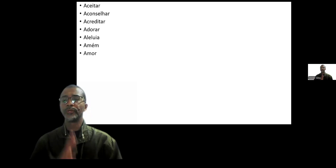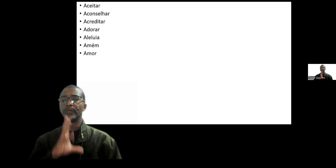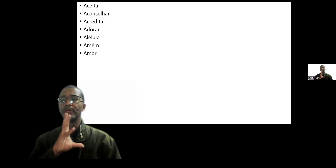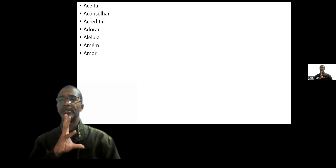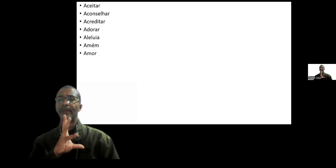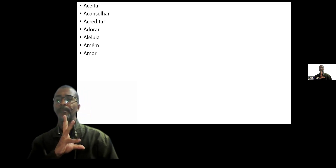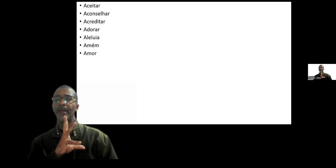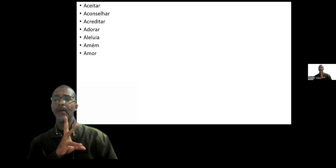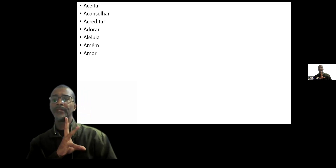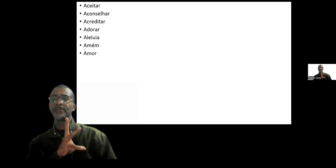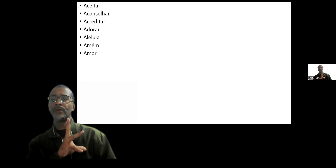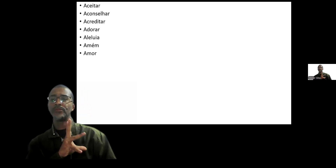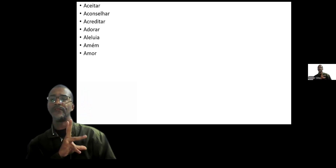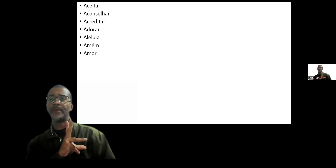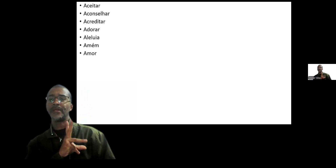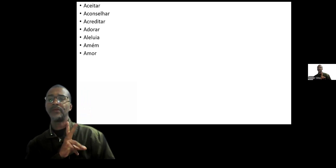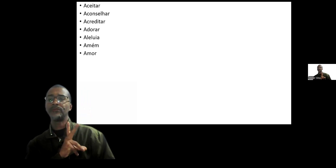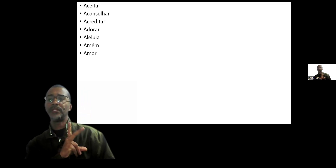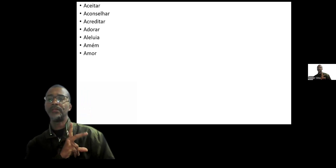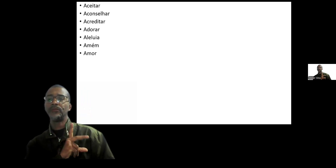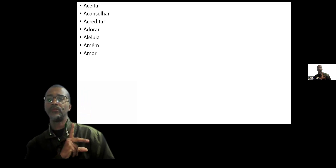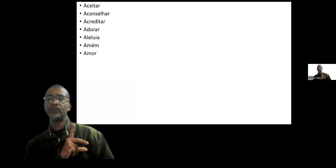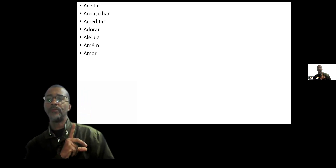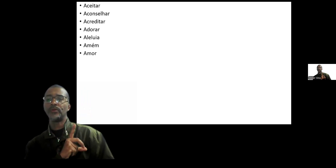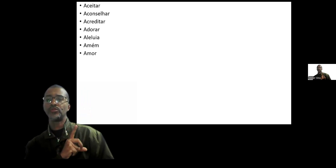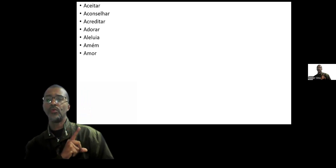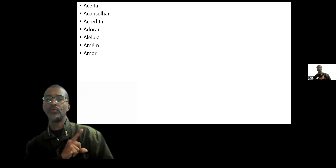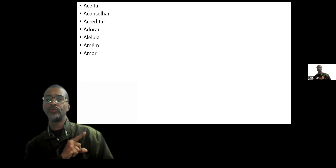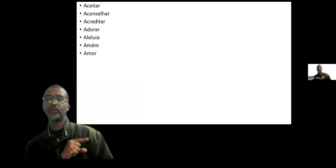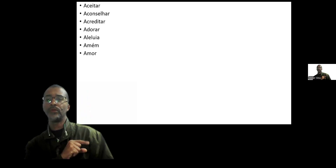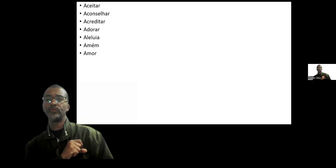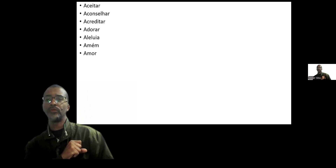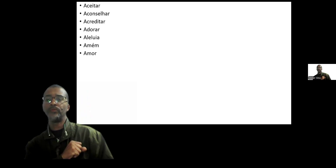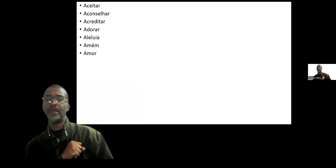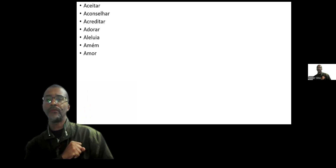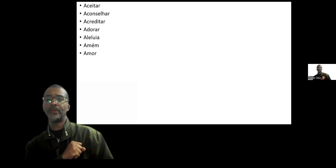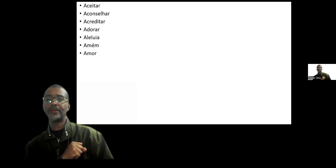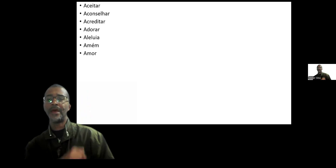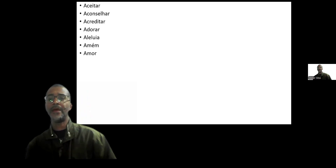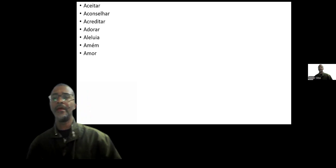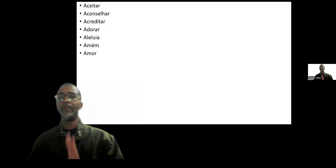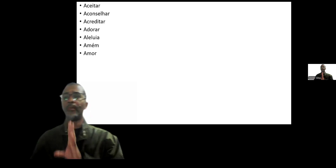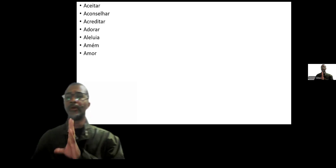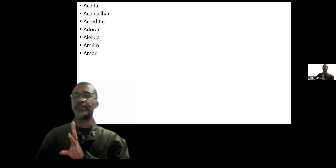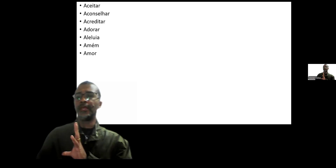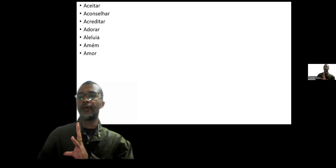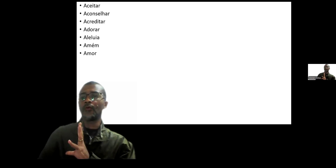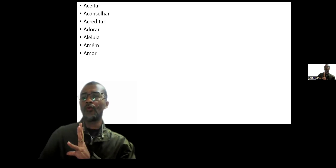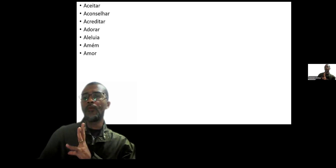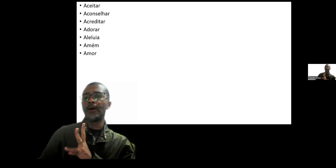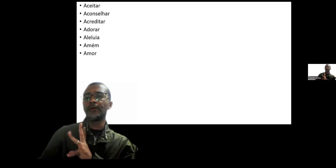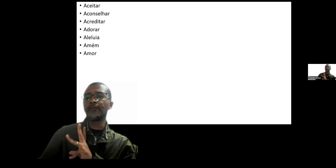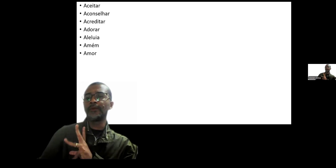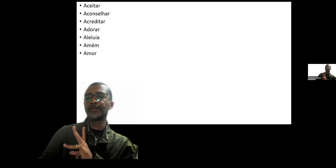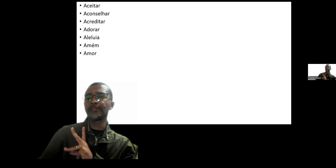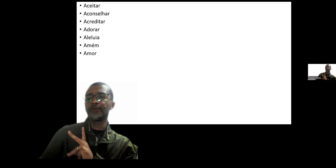Amor. Você vai pegar uma das mãos e vai baixar um dedo um após o outro na altura do peito aqui, tá? Pode ser